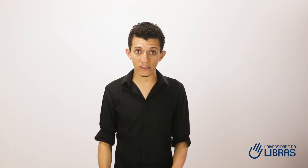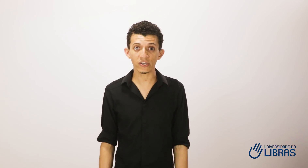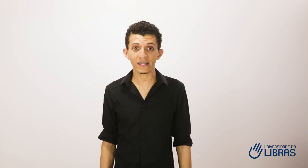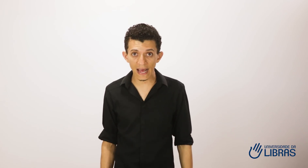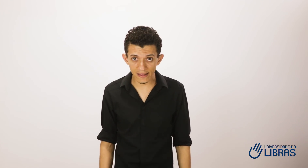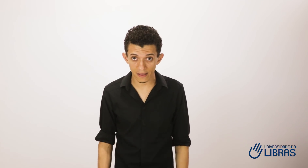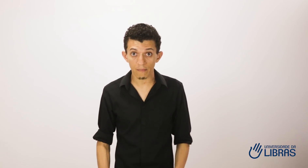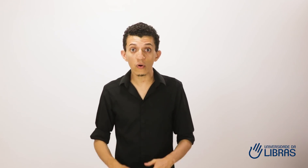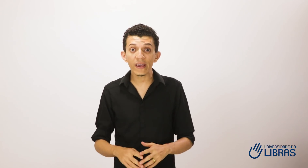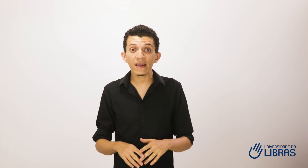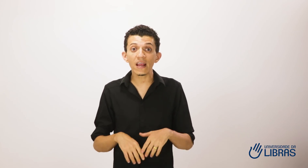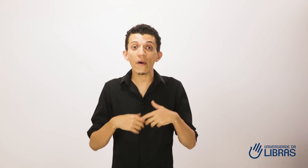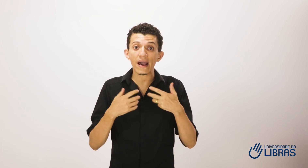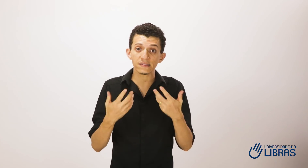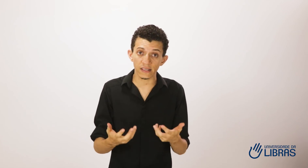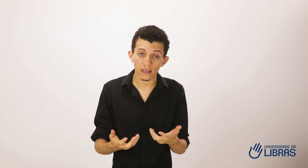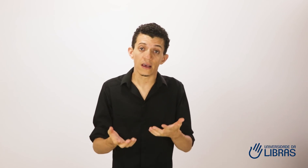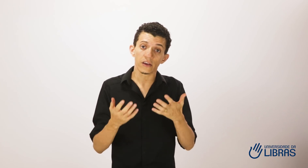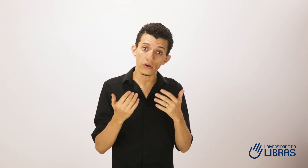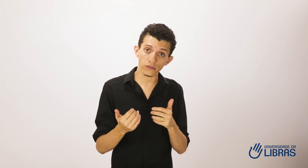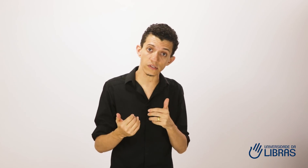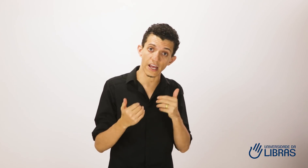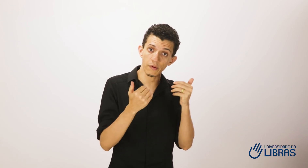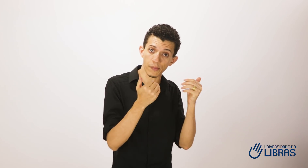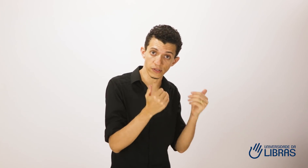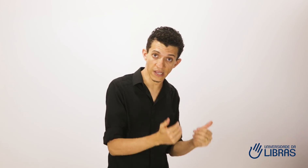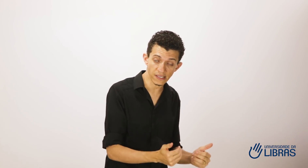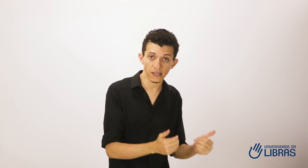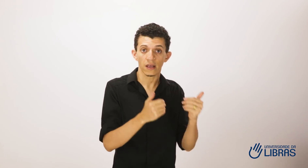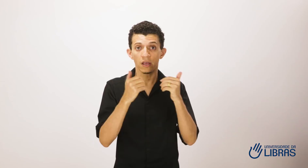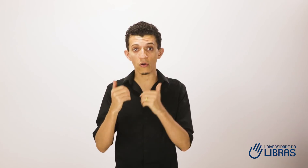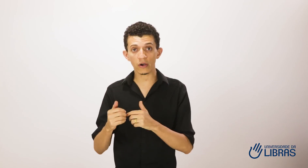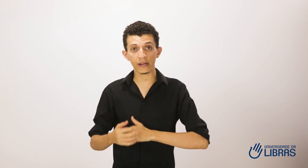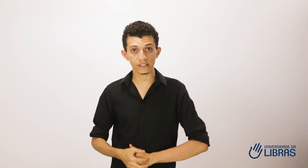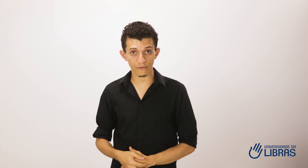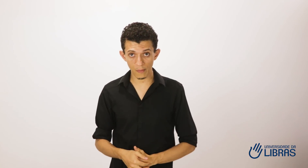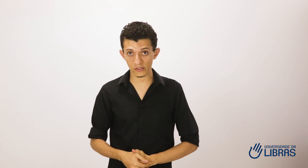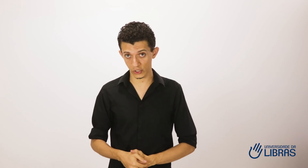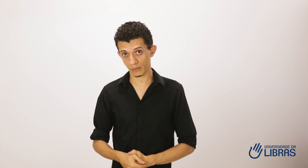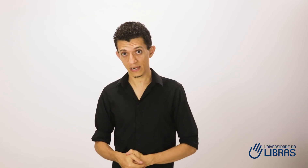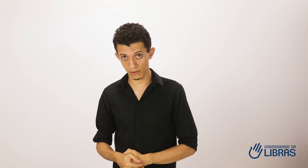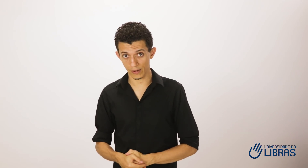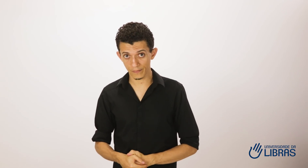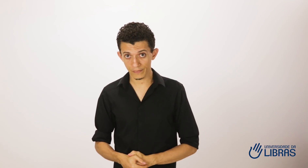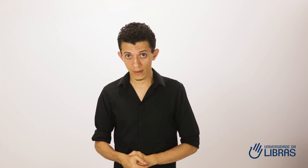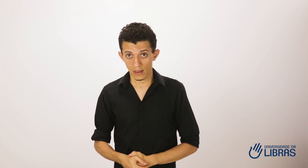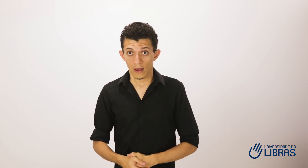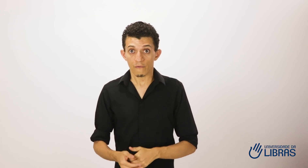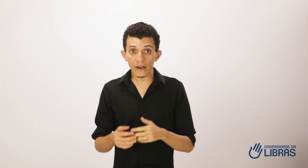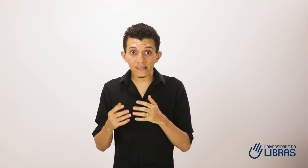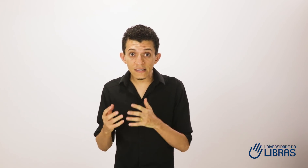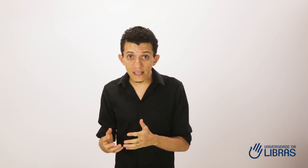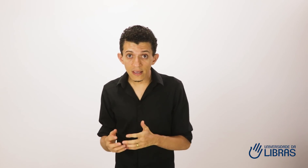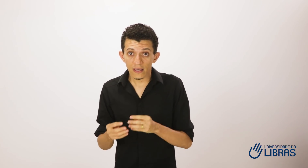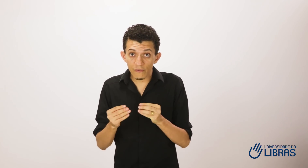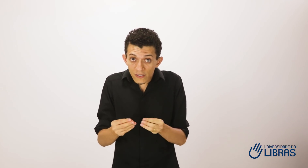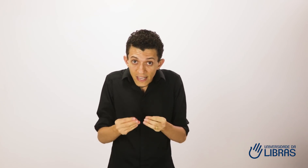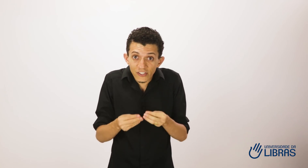praticamente nada, porque não é assim que o nosso cérebro processa e organiza informações de uma língua. Foi assim que você